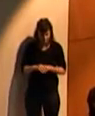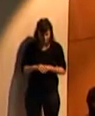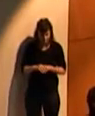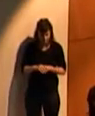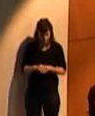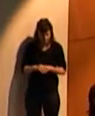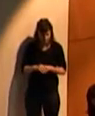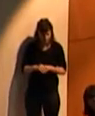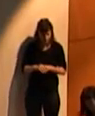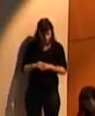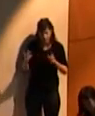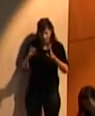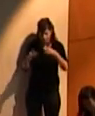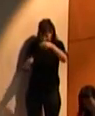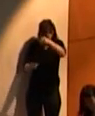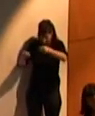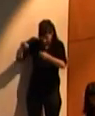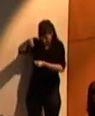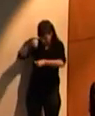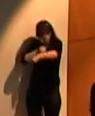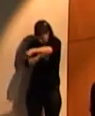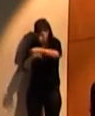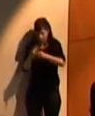On commence avec les pages à l'envers, désolé.